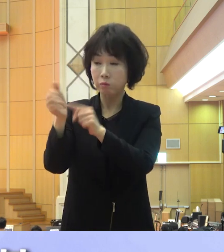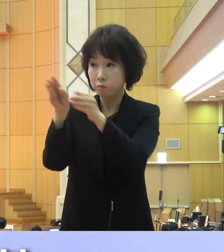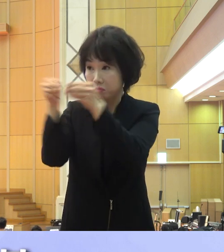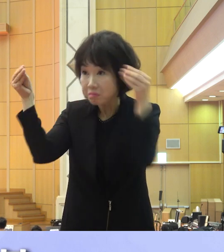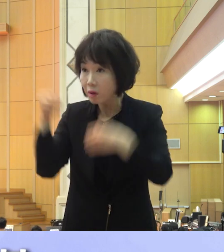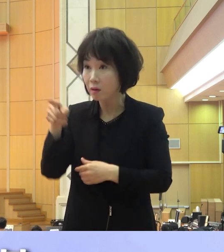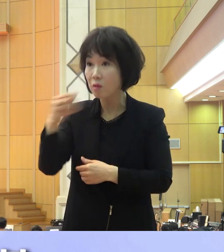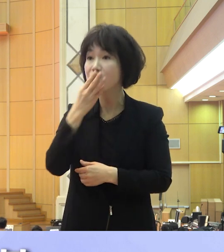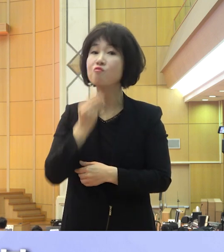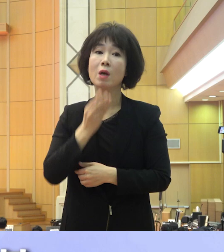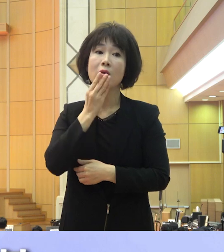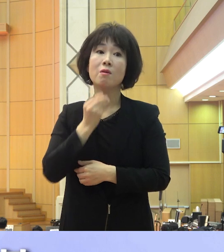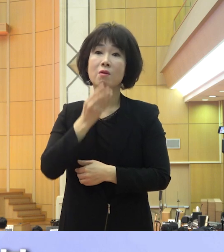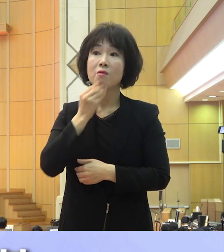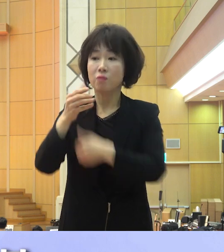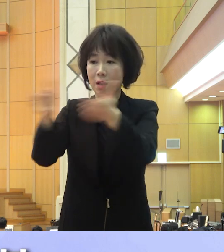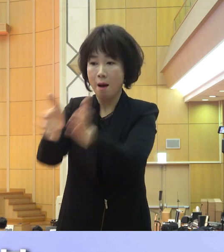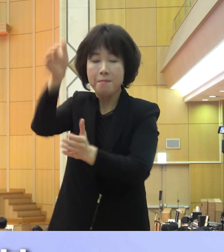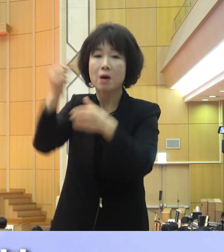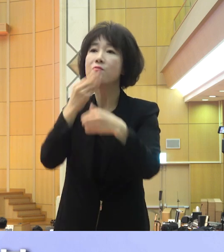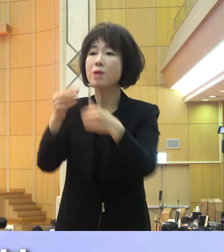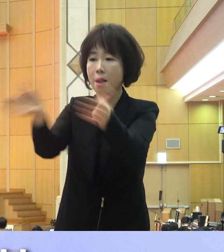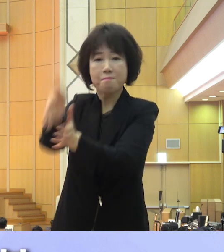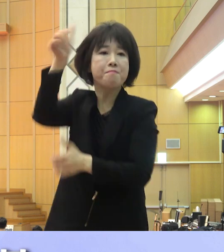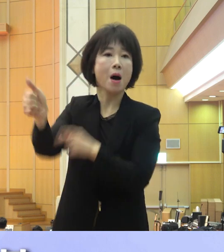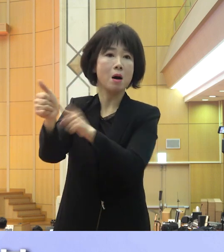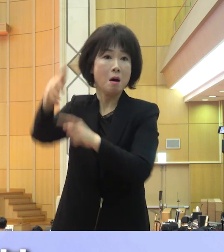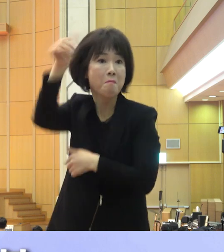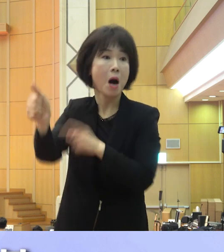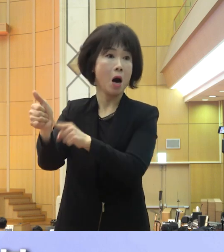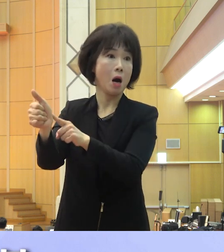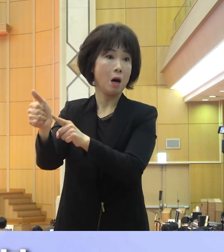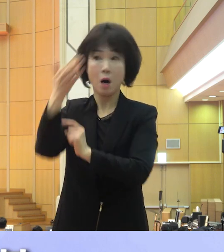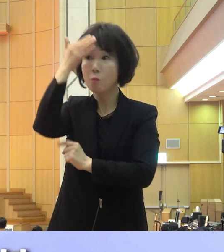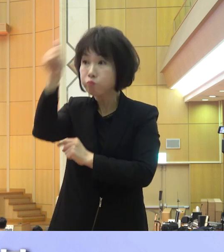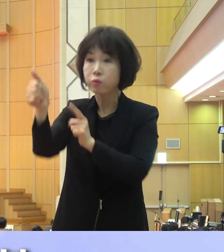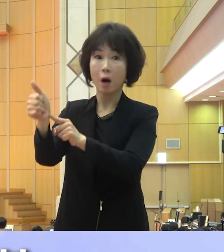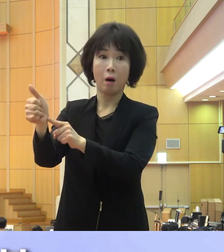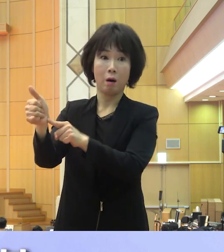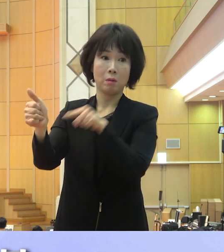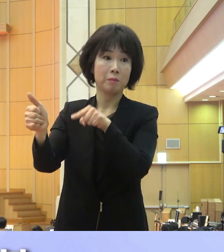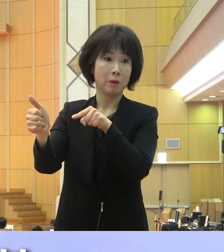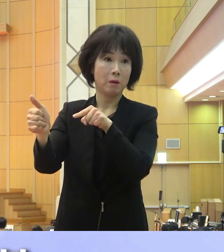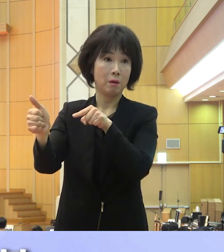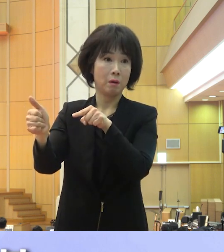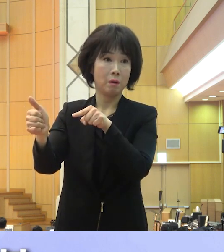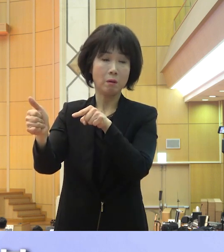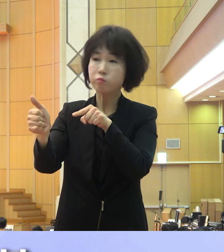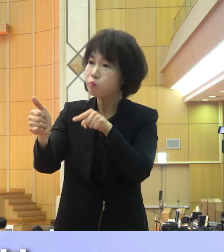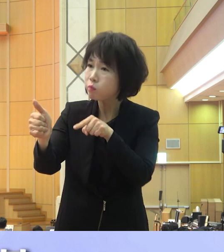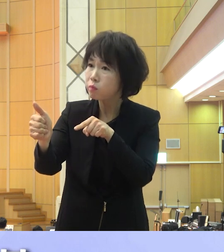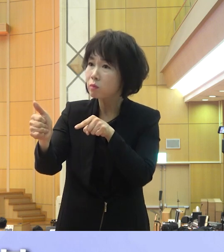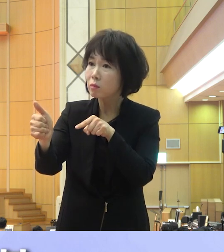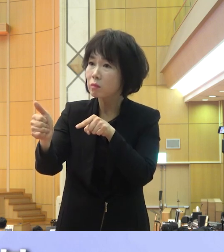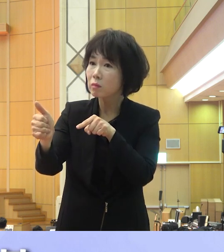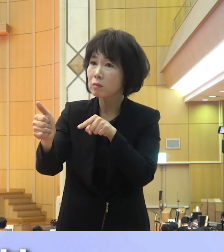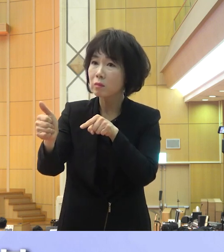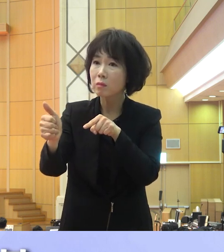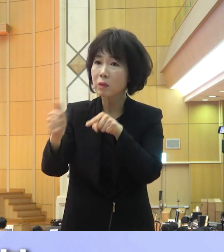유대의 관원이라고 했습니다. 관원. 이 관원이라고 하였는데 이